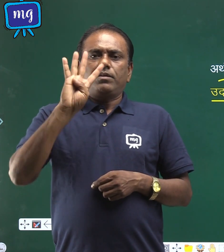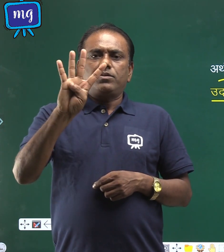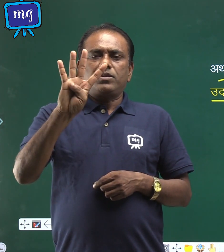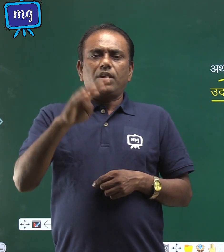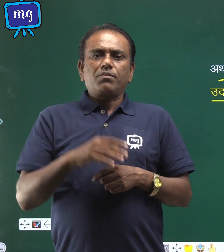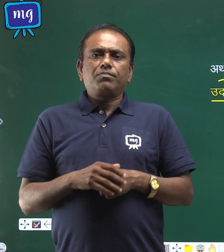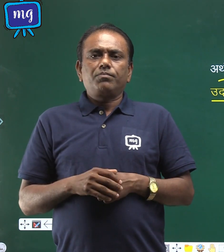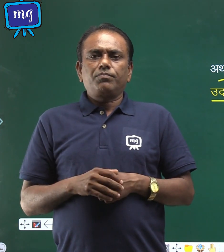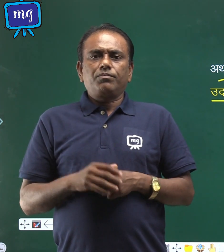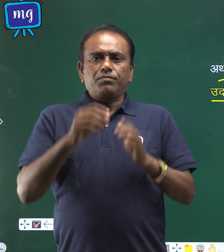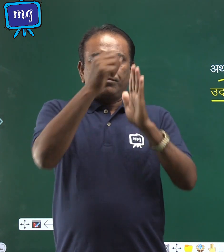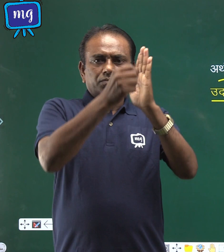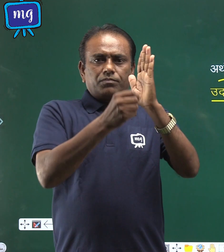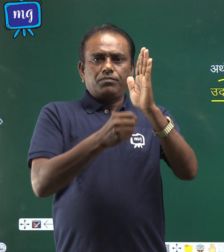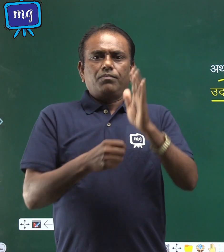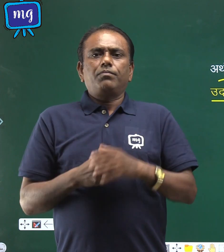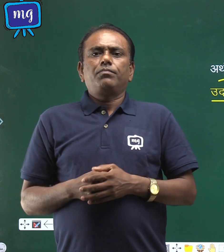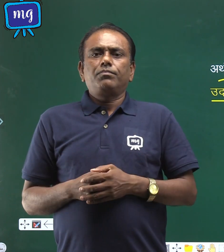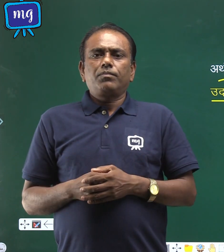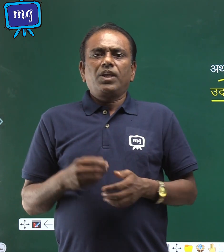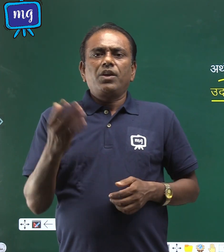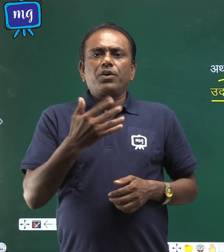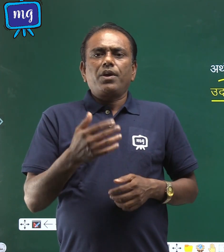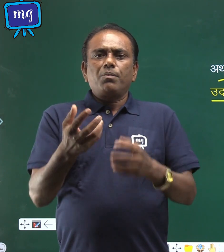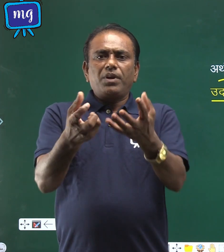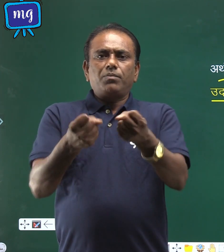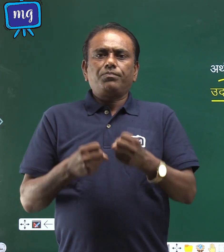4 लिख देंगे। क्या मिला,